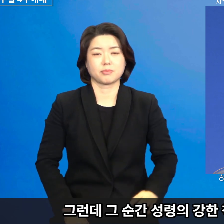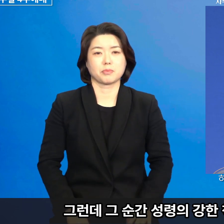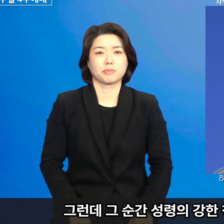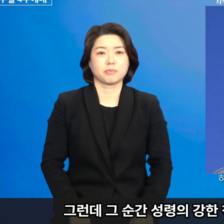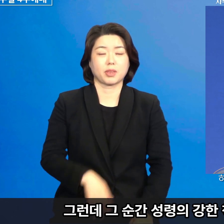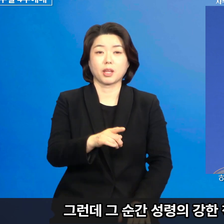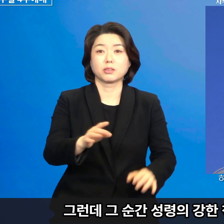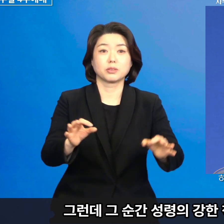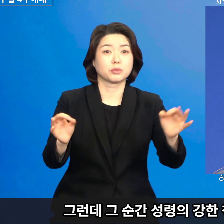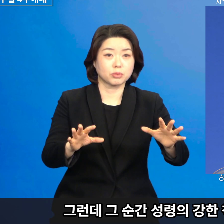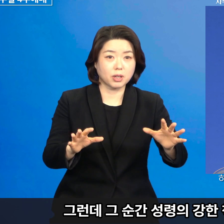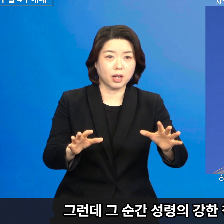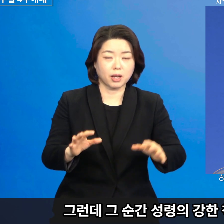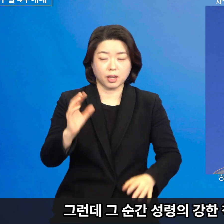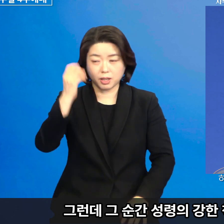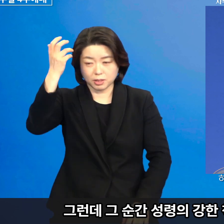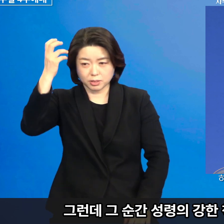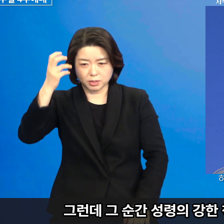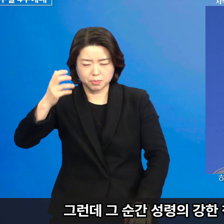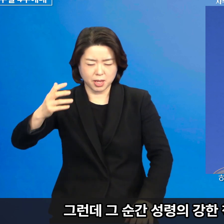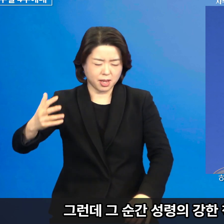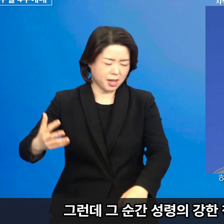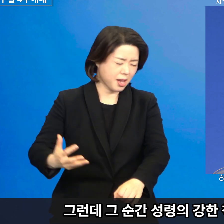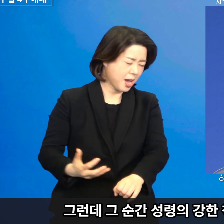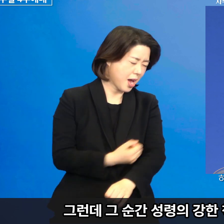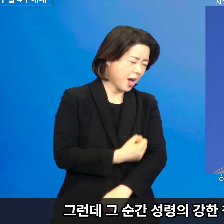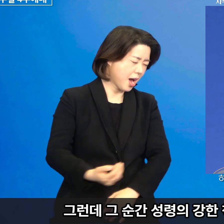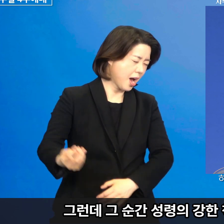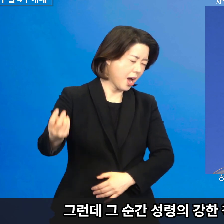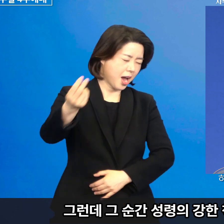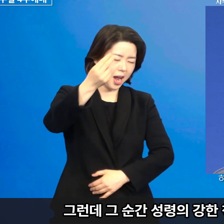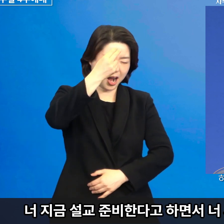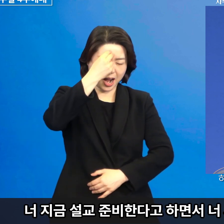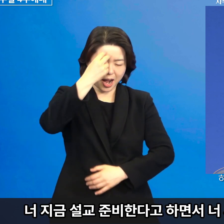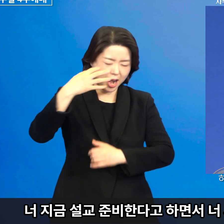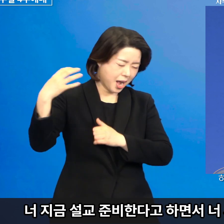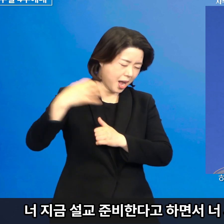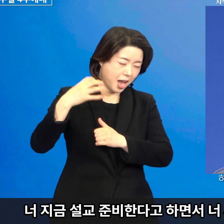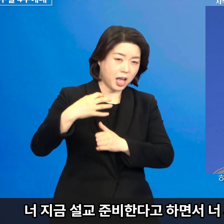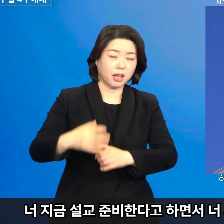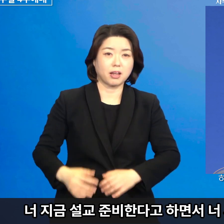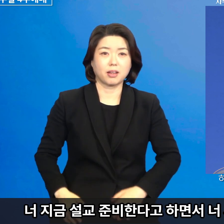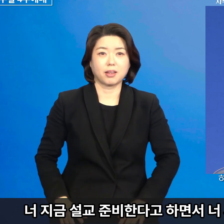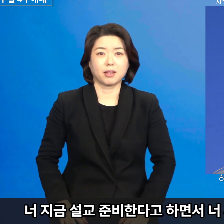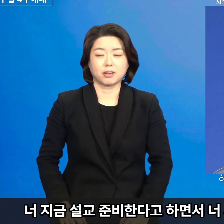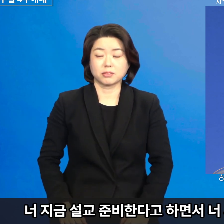그 순간 성령의 강한 책망이 저에게 임한 겁니다. 너 지금